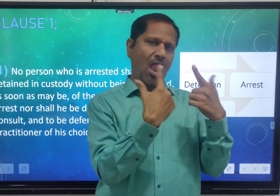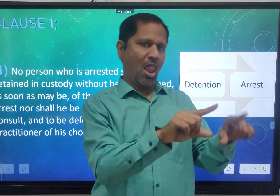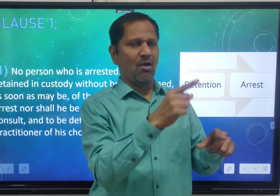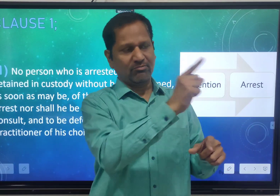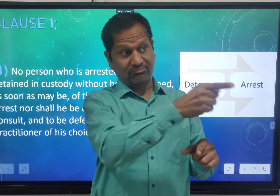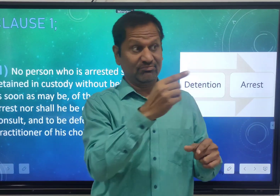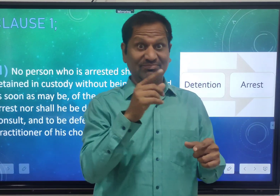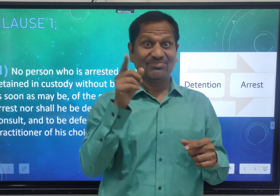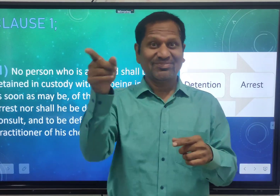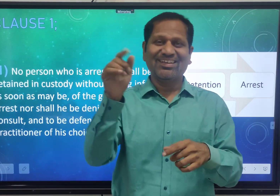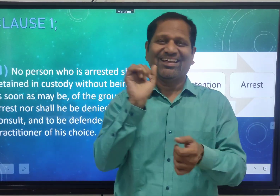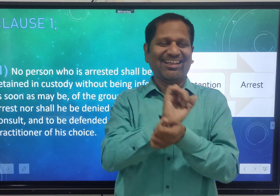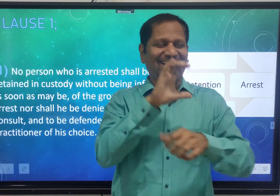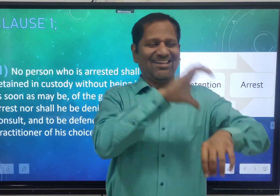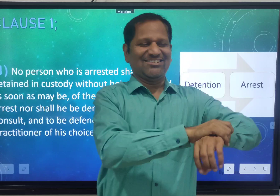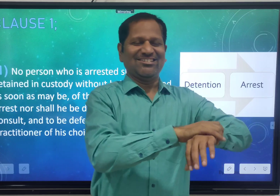है कि जो